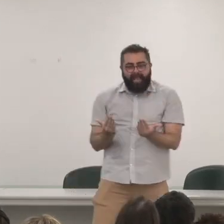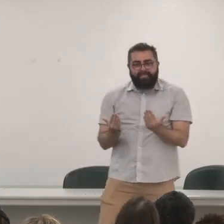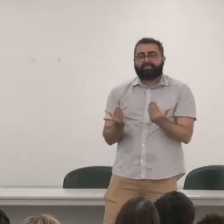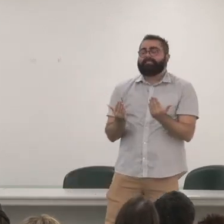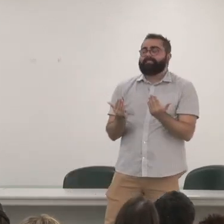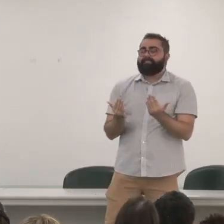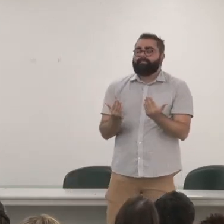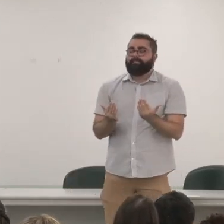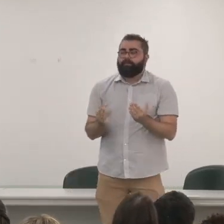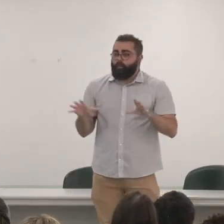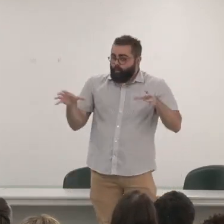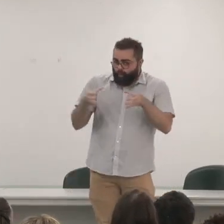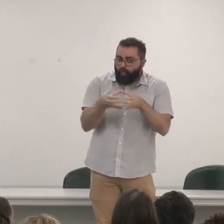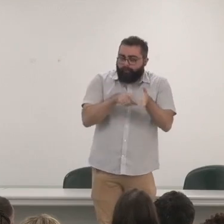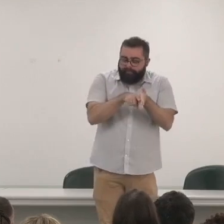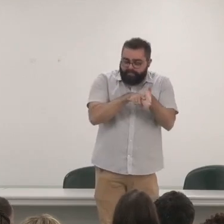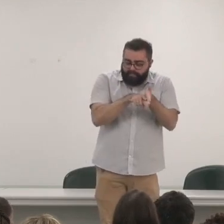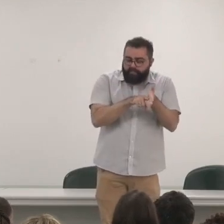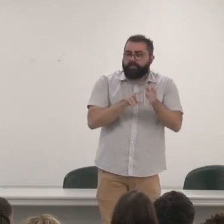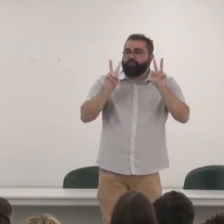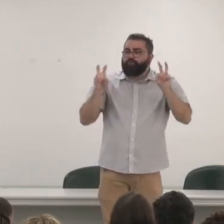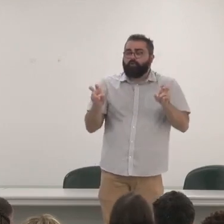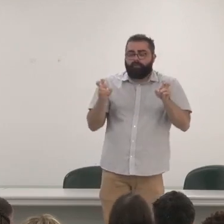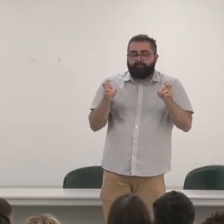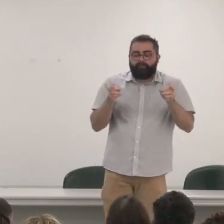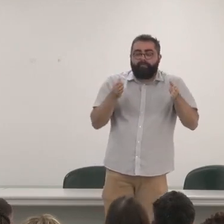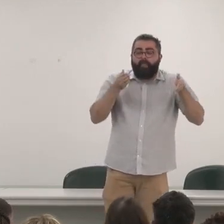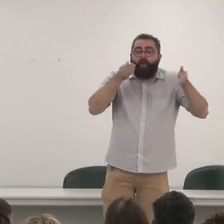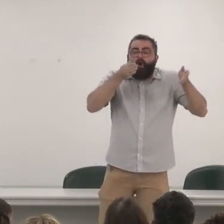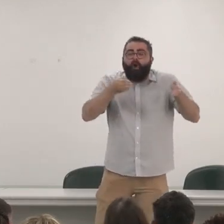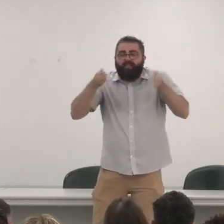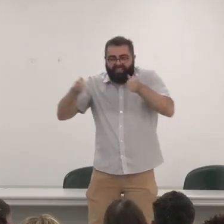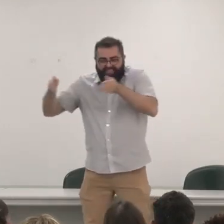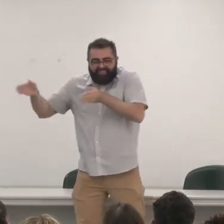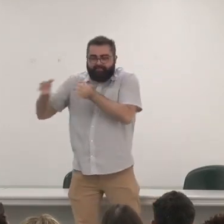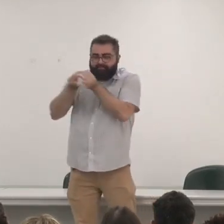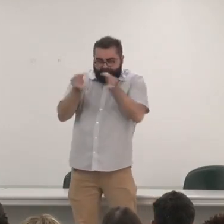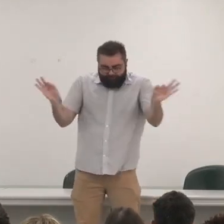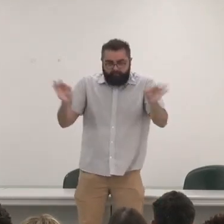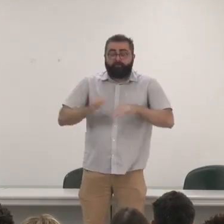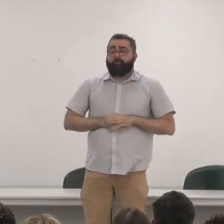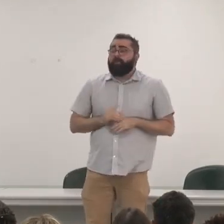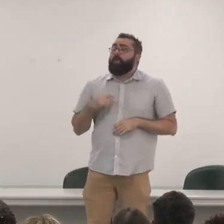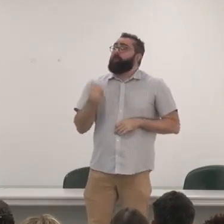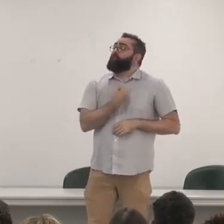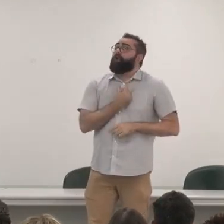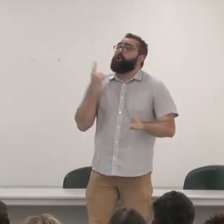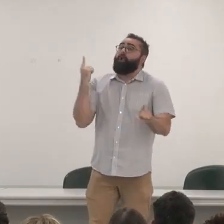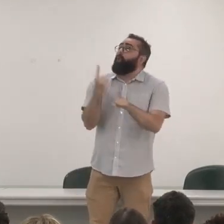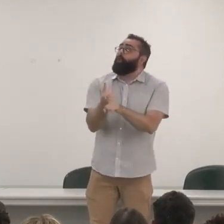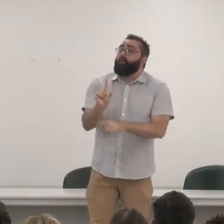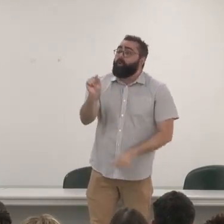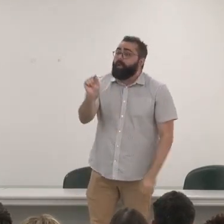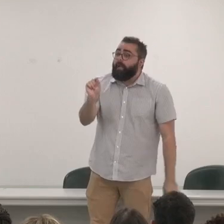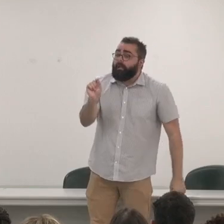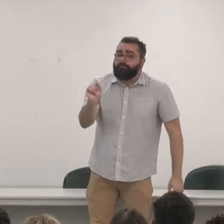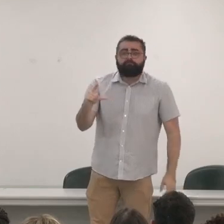A gente já deu início a algumas análises com o meu grupo de pesquisa voltados à ordenação da sentença. E o que a gente acabou